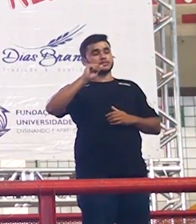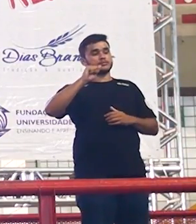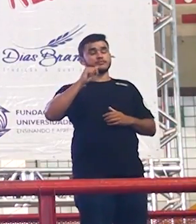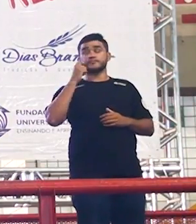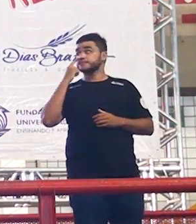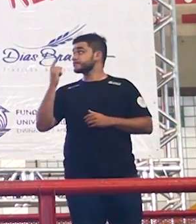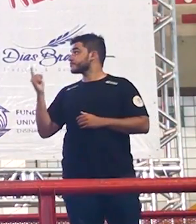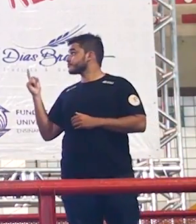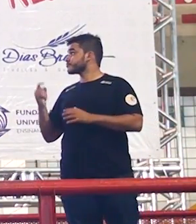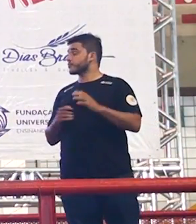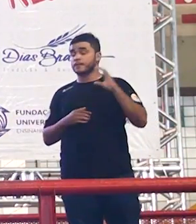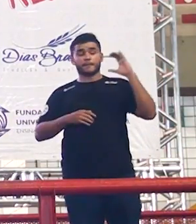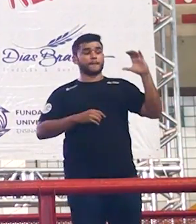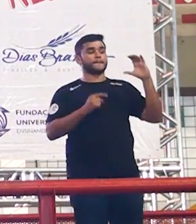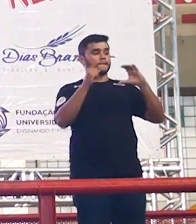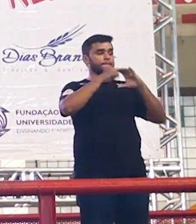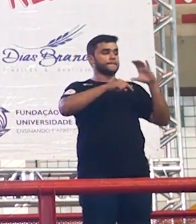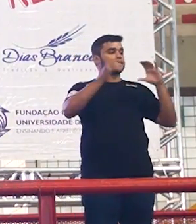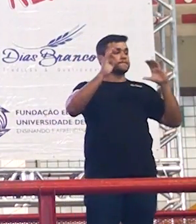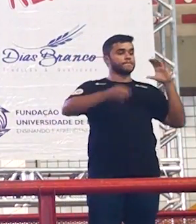ácida. Letra C.